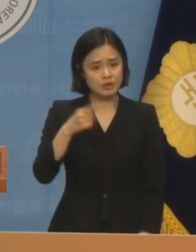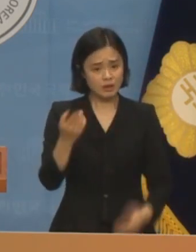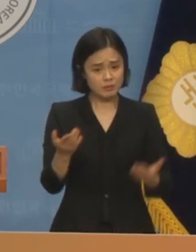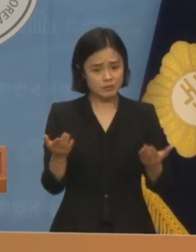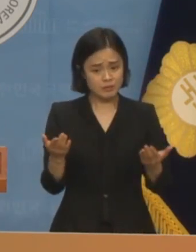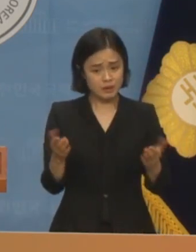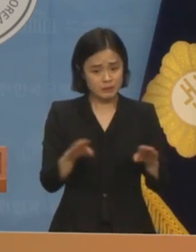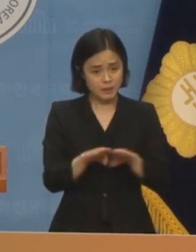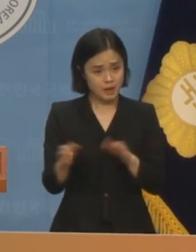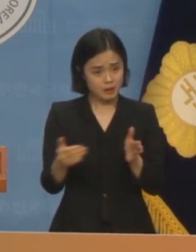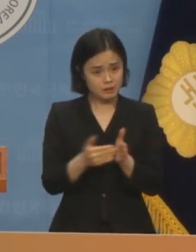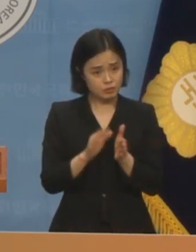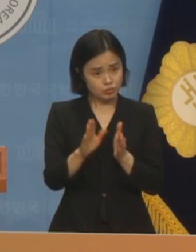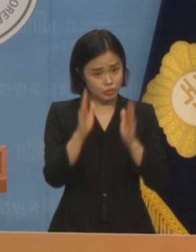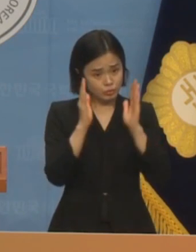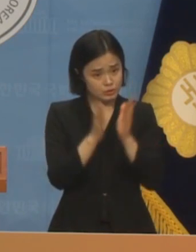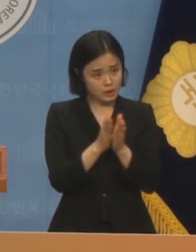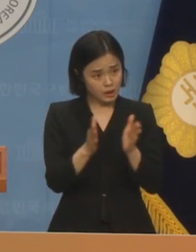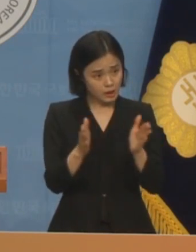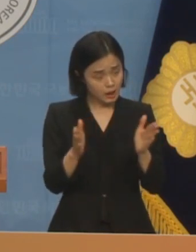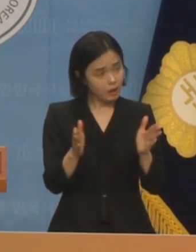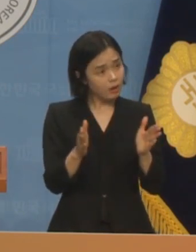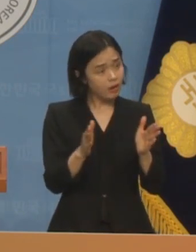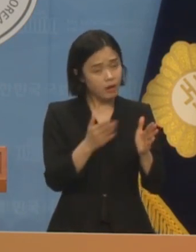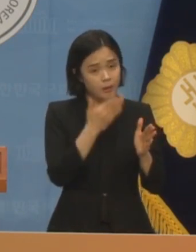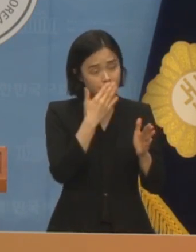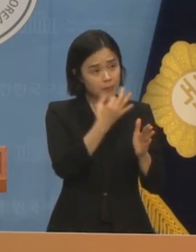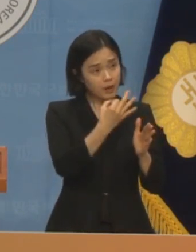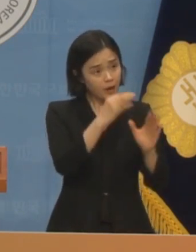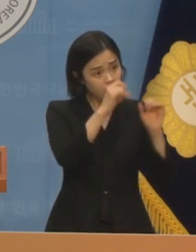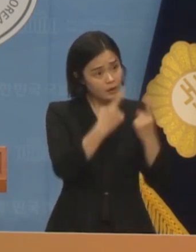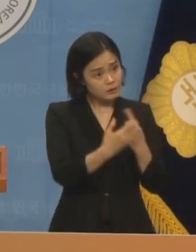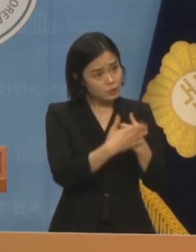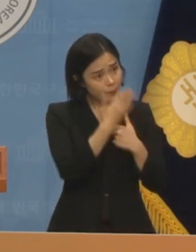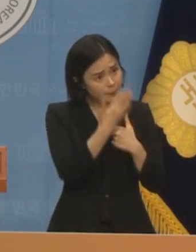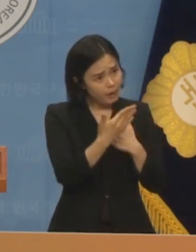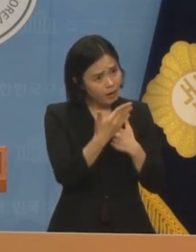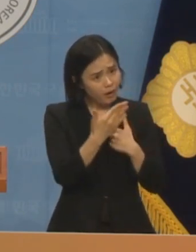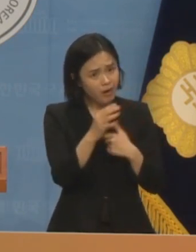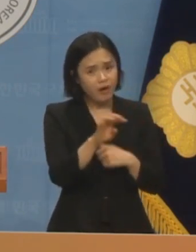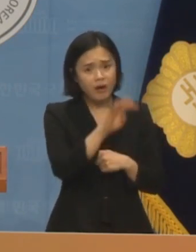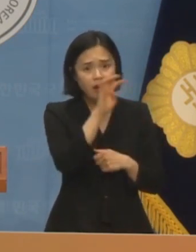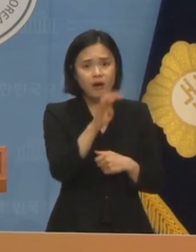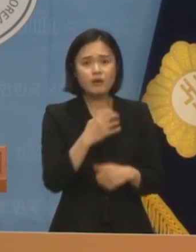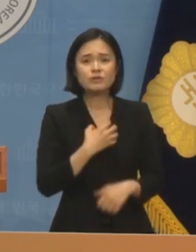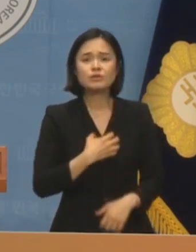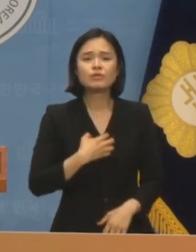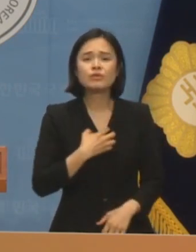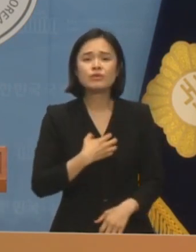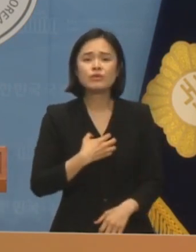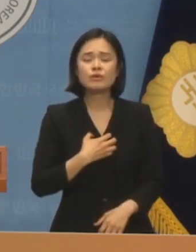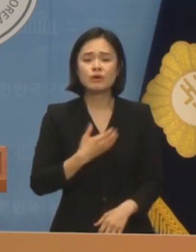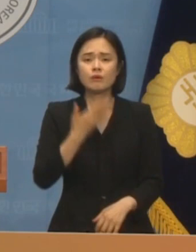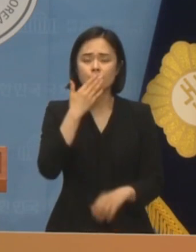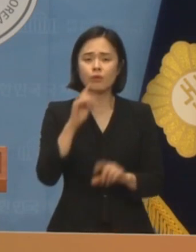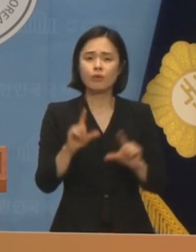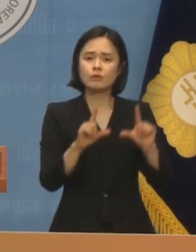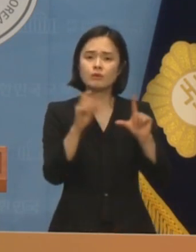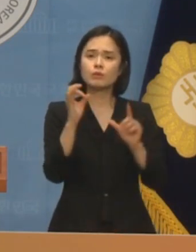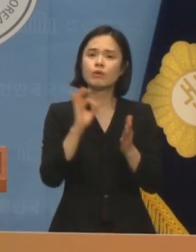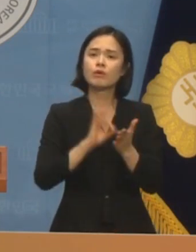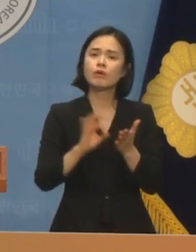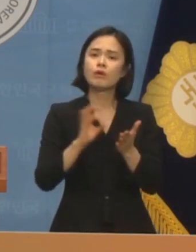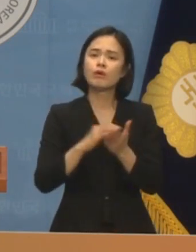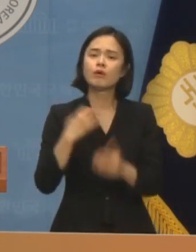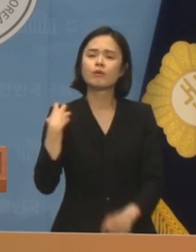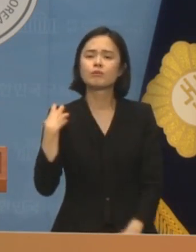평범한 가정의 학생이라면 등록금과 교재비, 생활비가 부담스럽지 않을 수 없습니다. 그래서